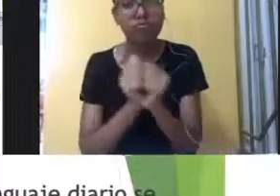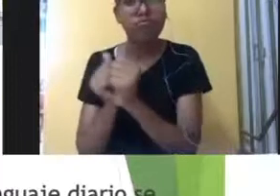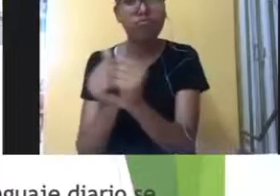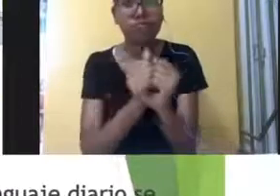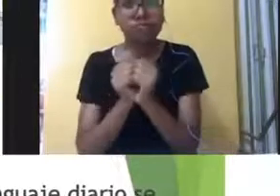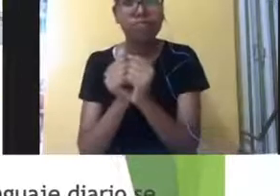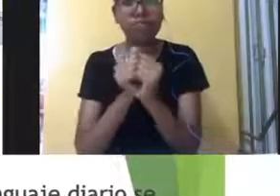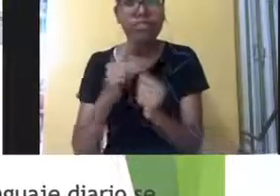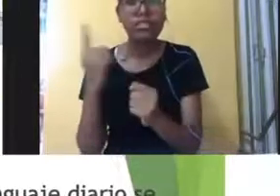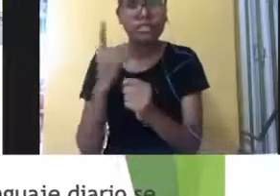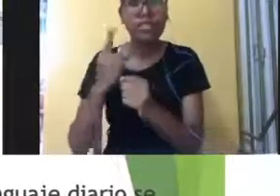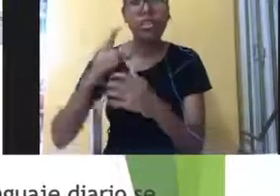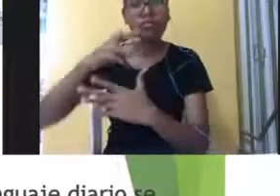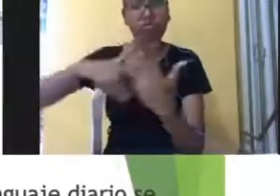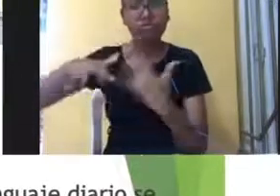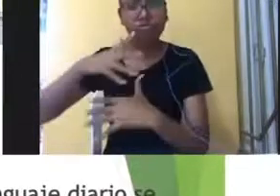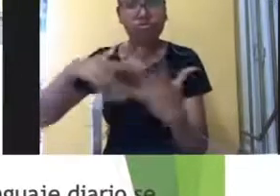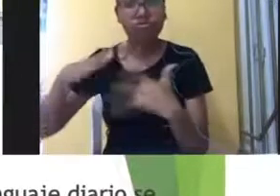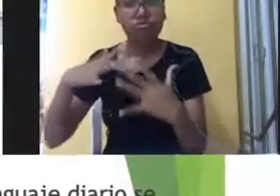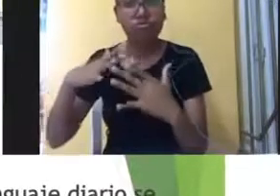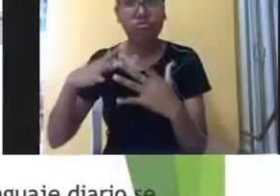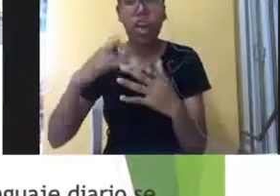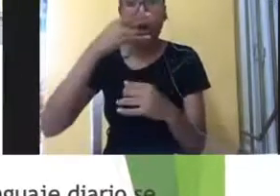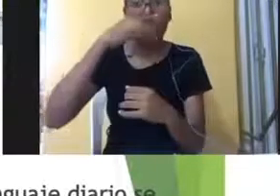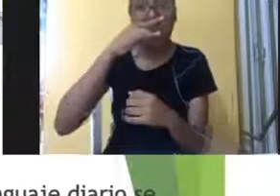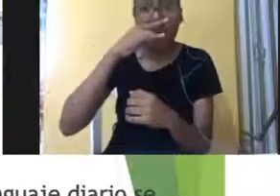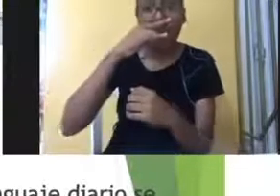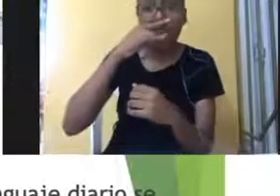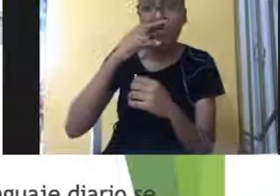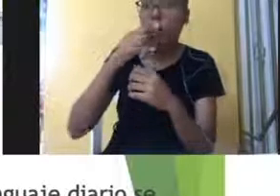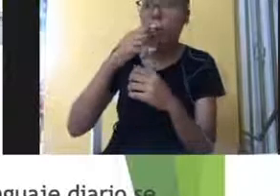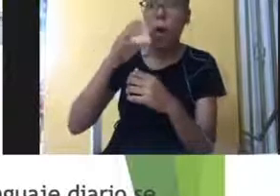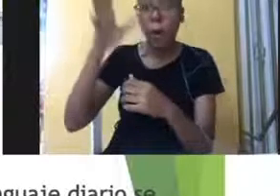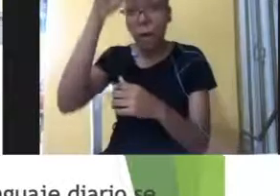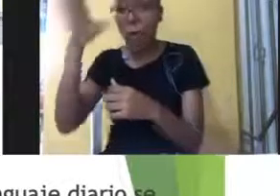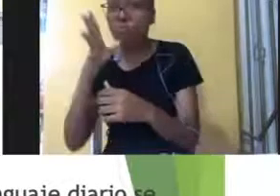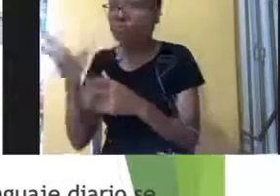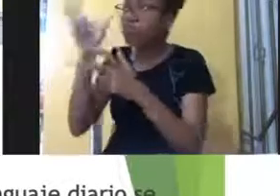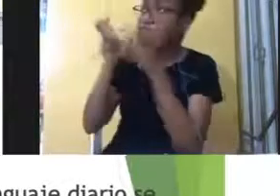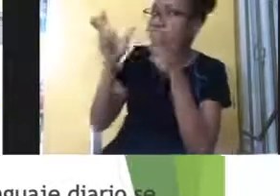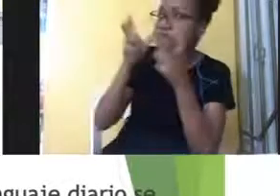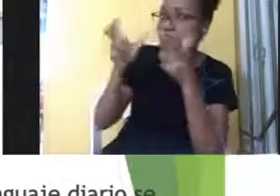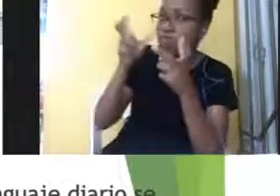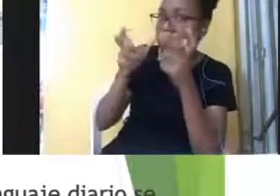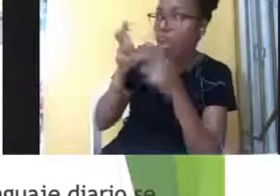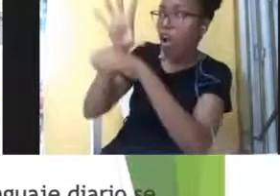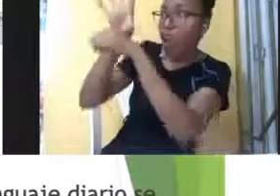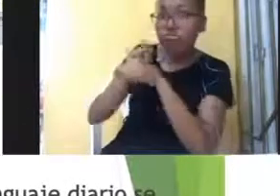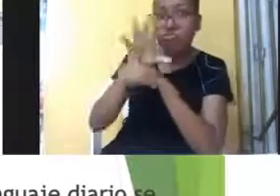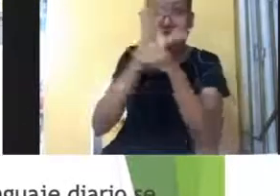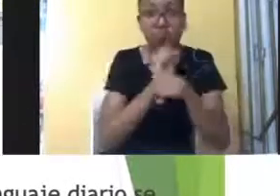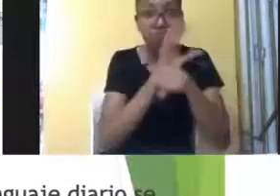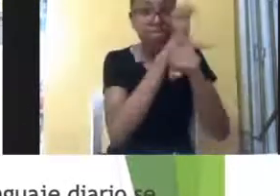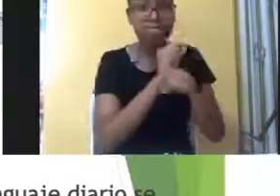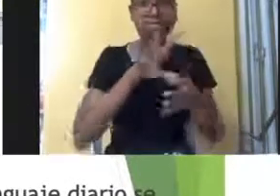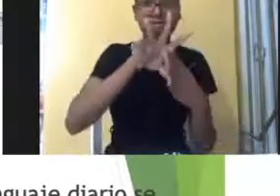con esas costumbres que, como le comento, que se van transmitiendo de generaciones en generaciones y la vamos